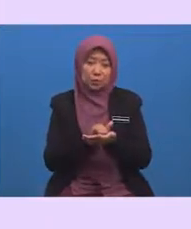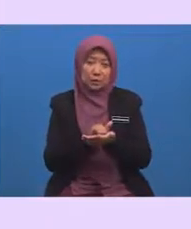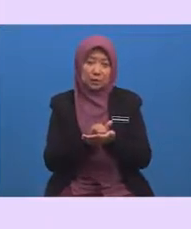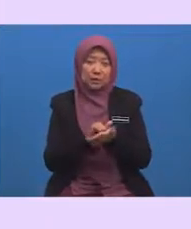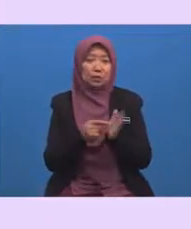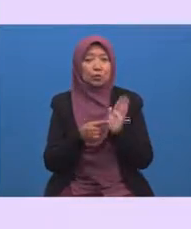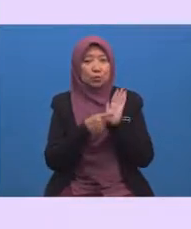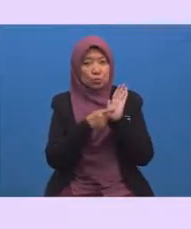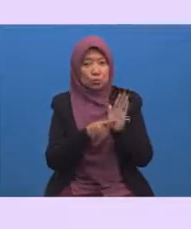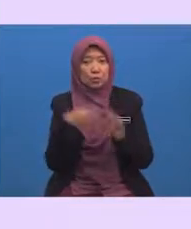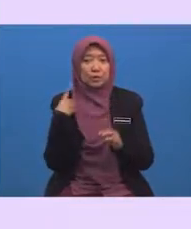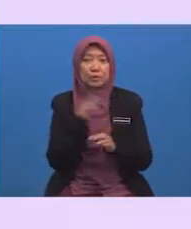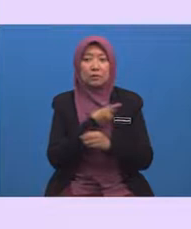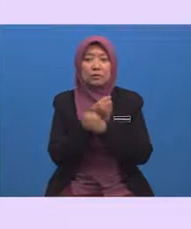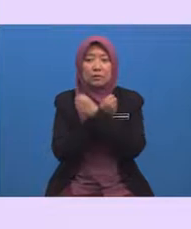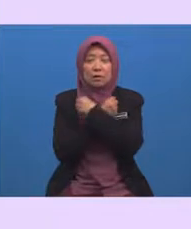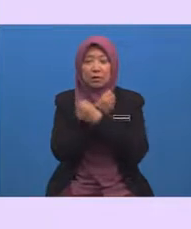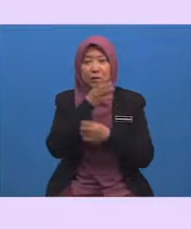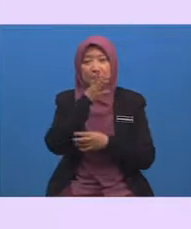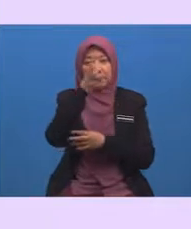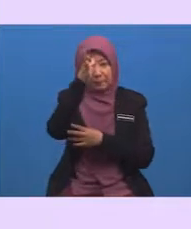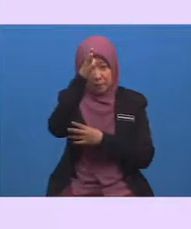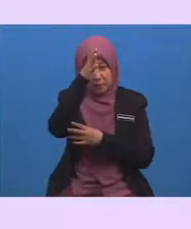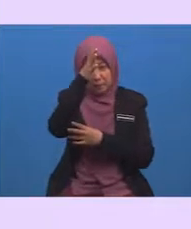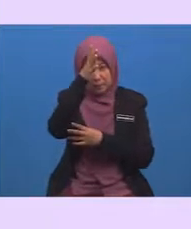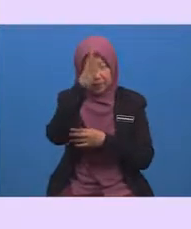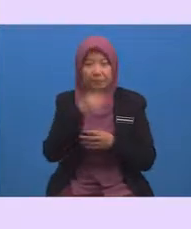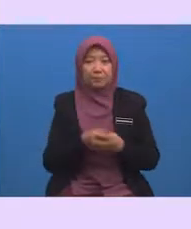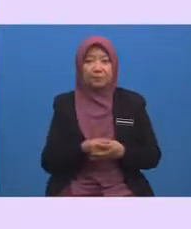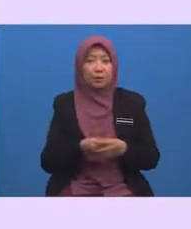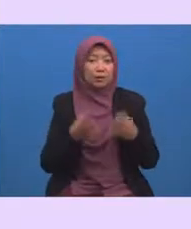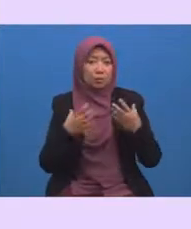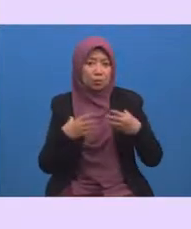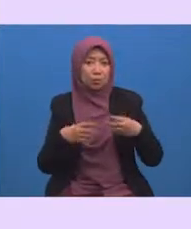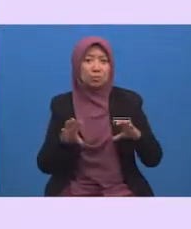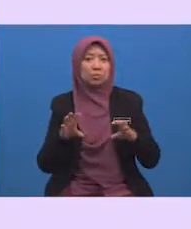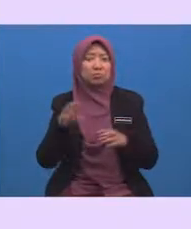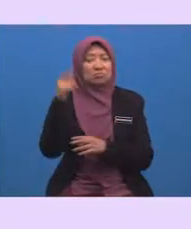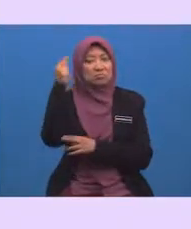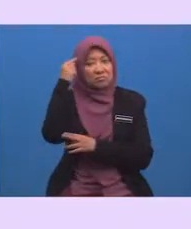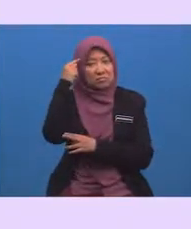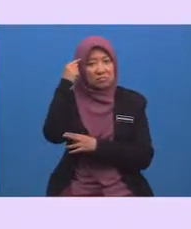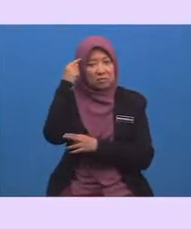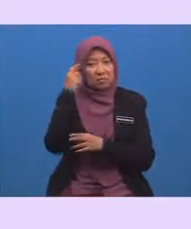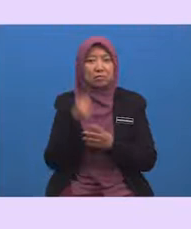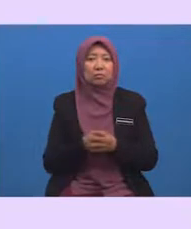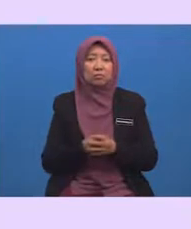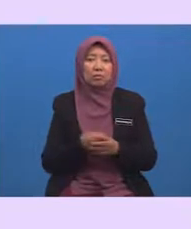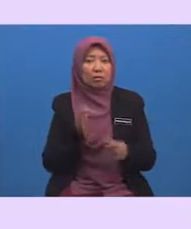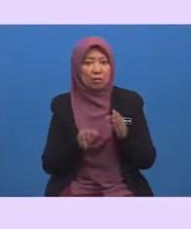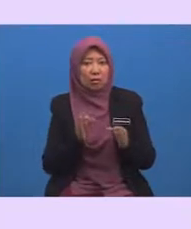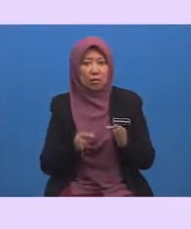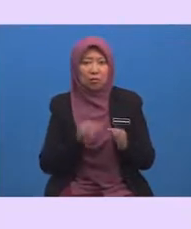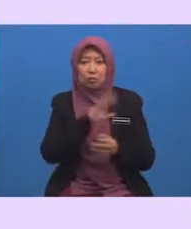kita sayang ibu bapa kita. Cuba murid-murid bayangkan, sekiranya